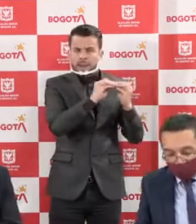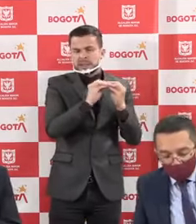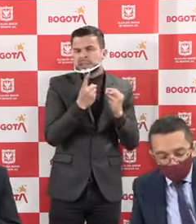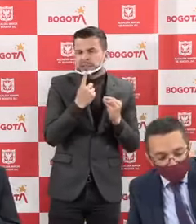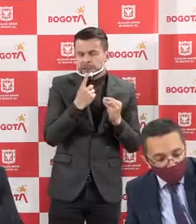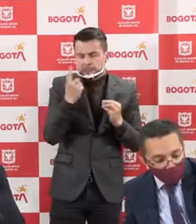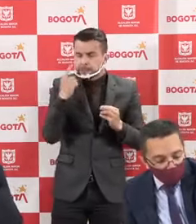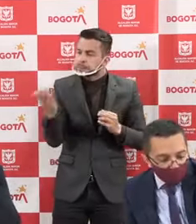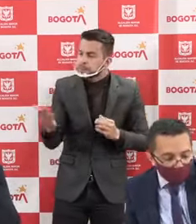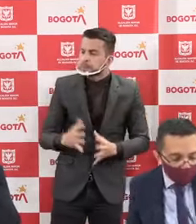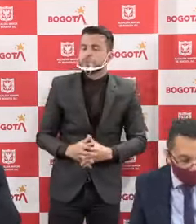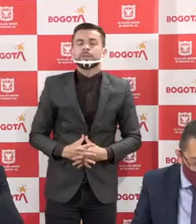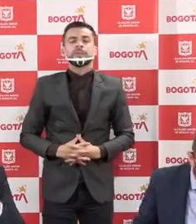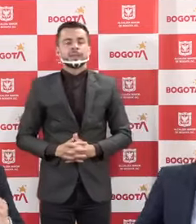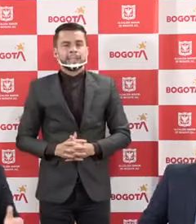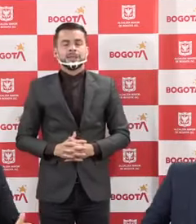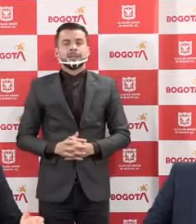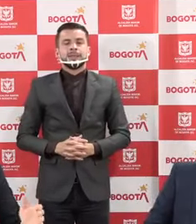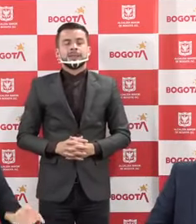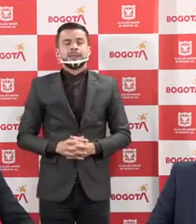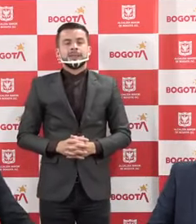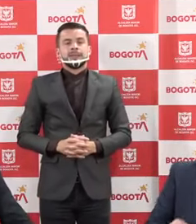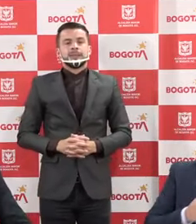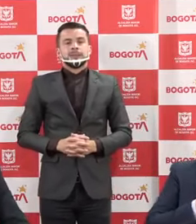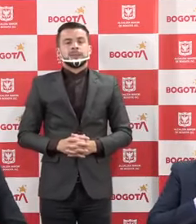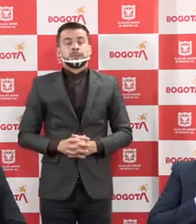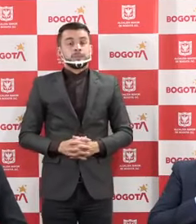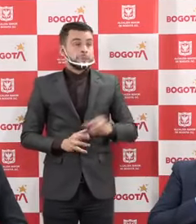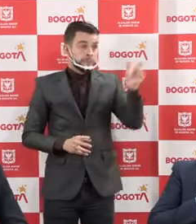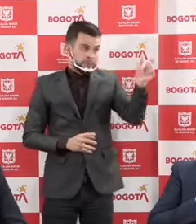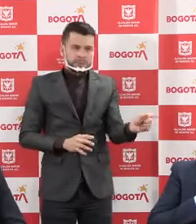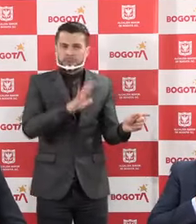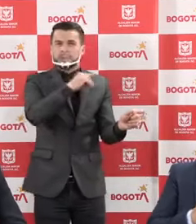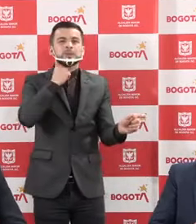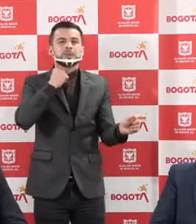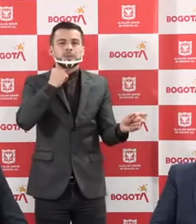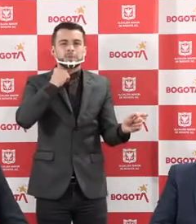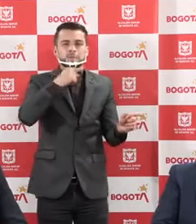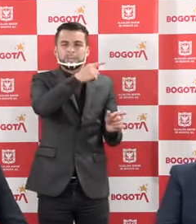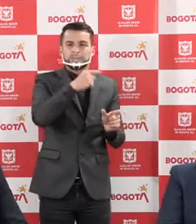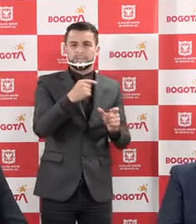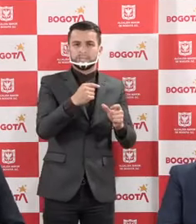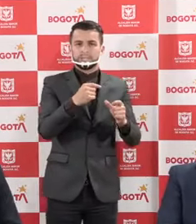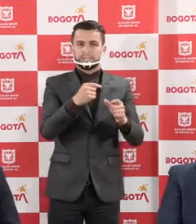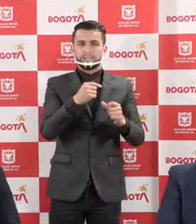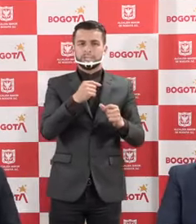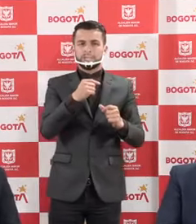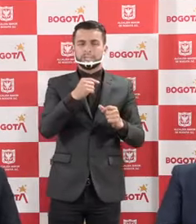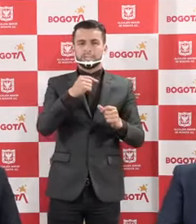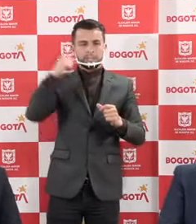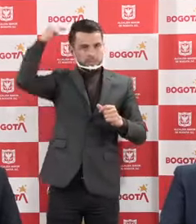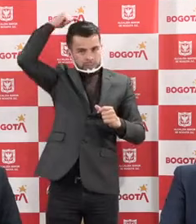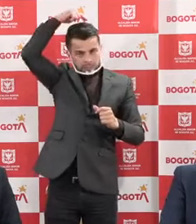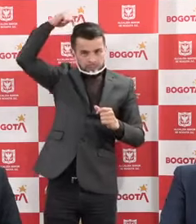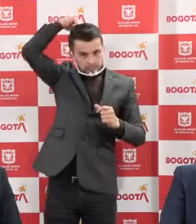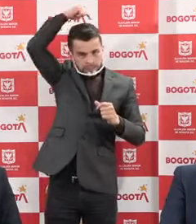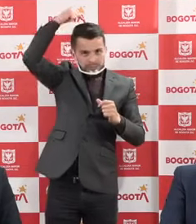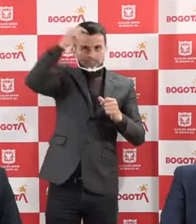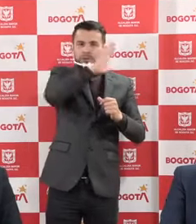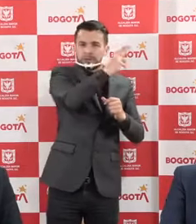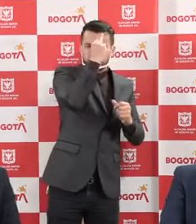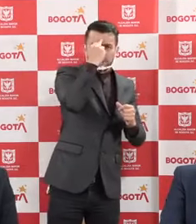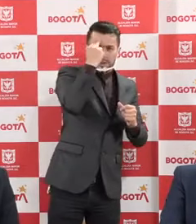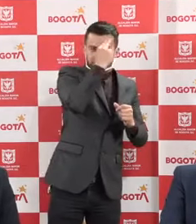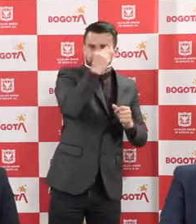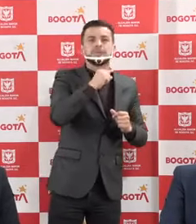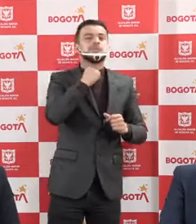nosotros escuchamos a monseñor como lo decía nuestro secretario jurídico pero también a distintas